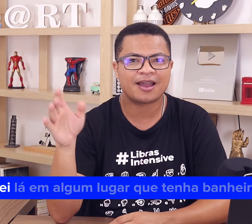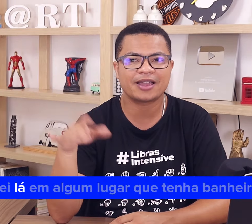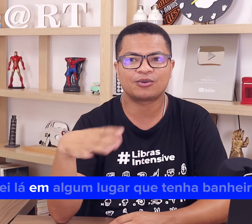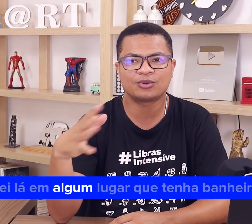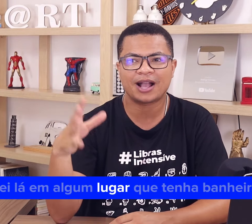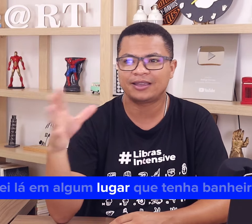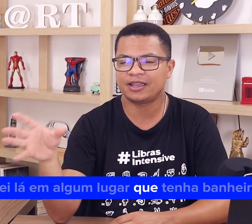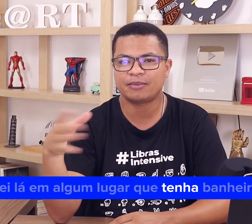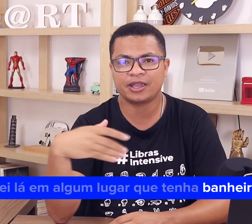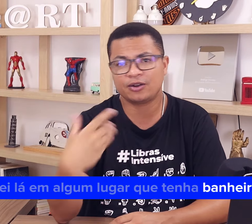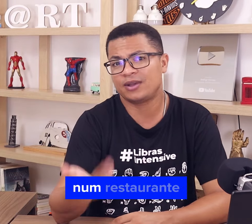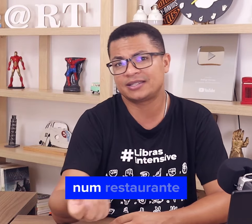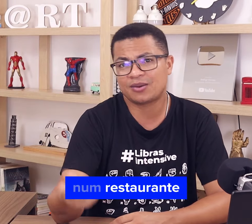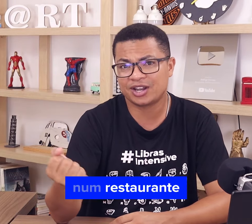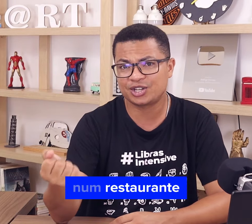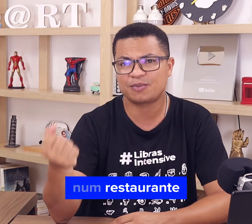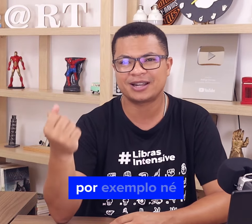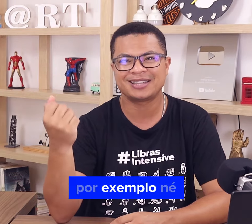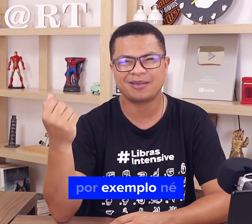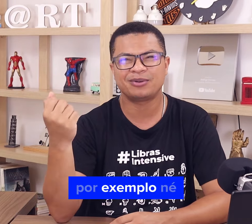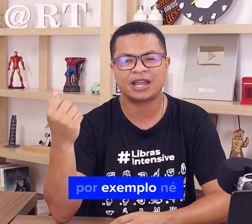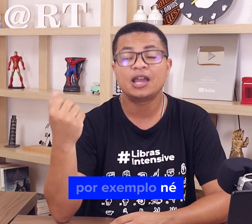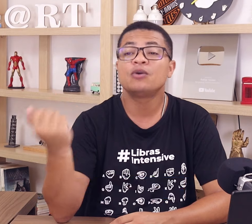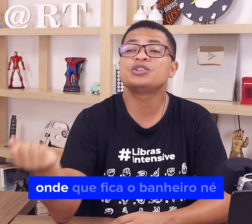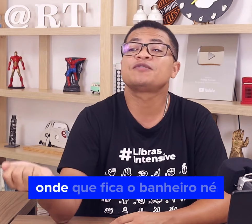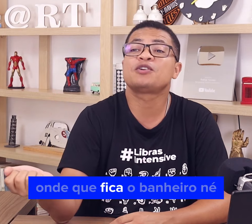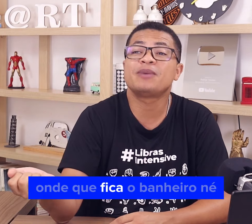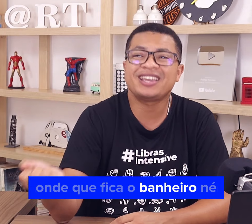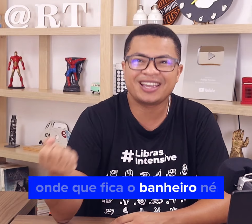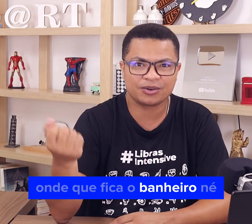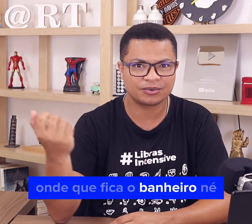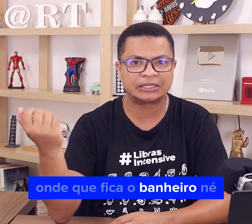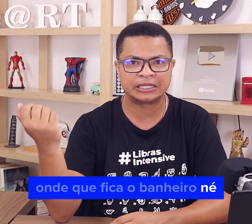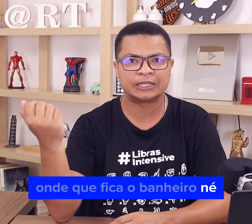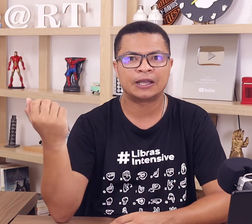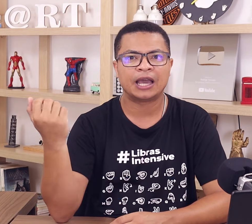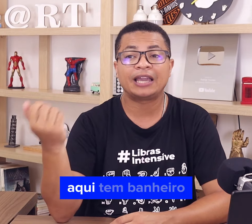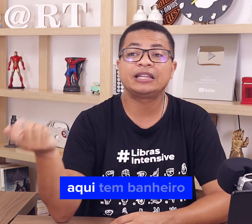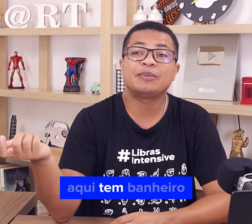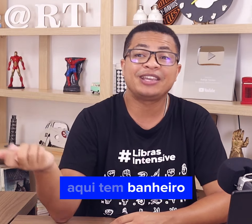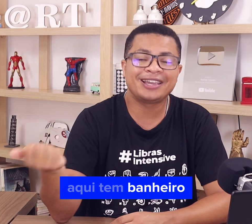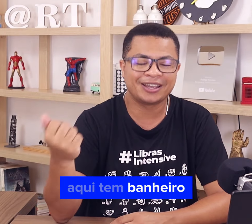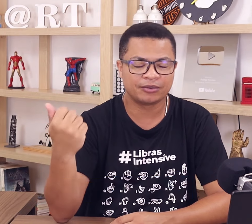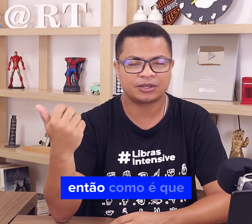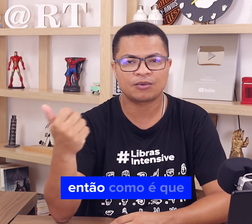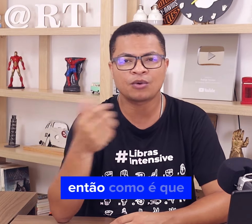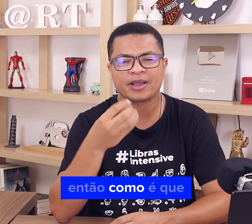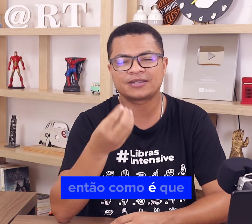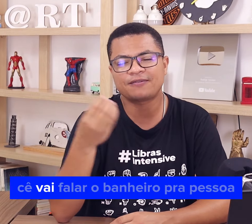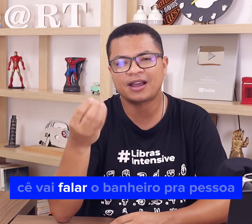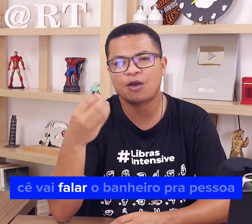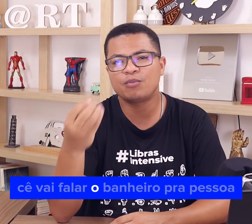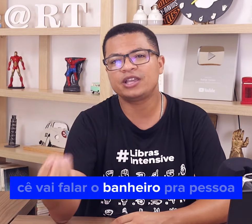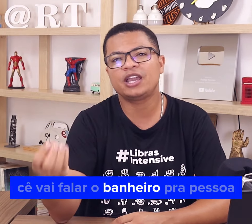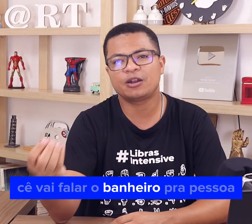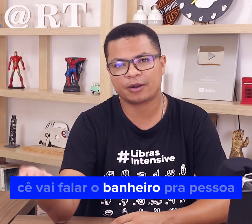lá, em algum lugar que tenha banheiro, num restaurante, por exemplo, né? Onde que fica o banheiro, né? Aqui tem banheiro. Então, como é que você vai falar o banheiro pra